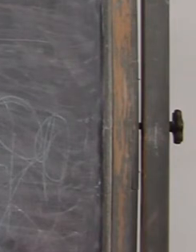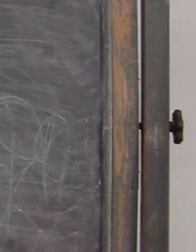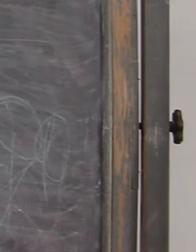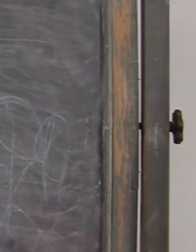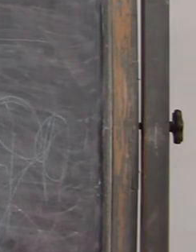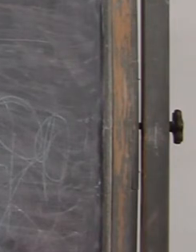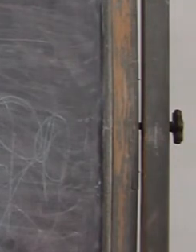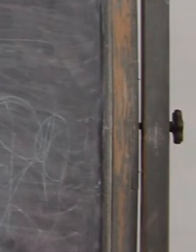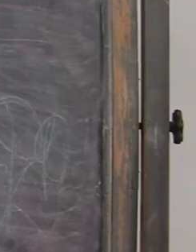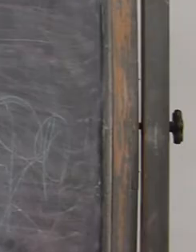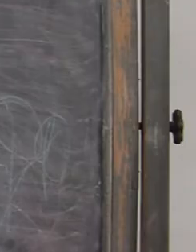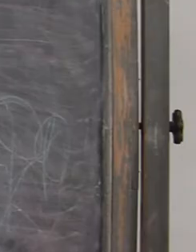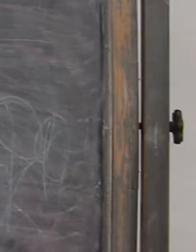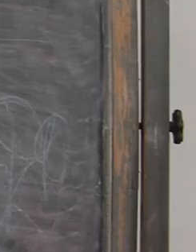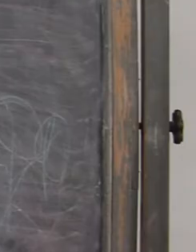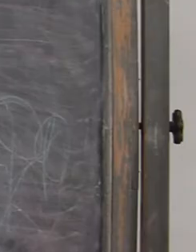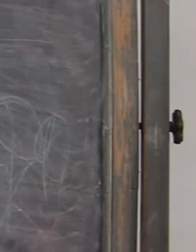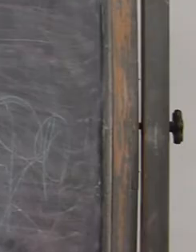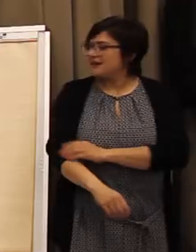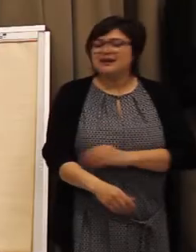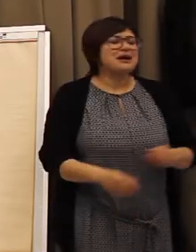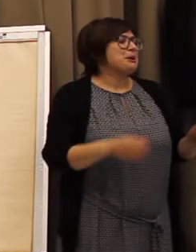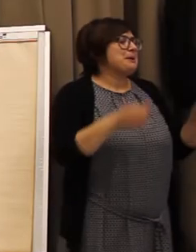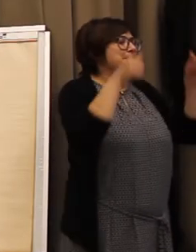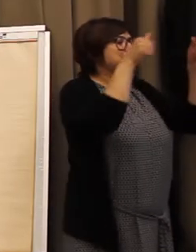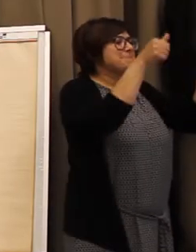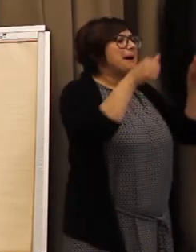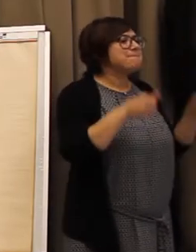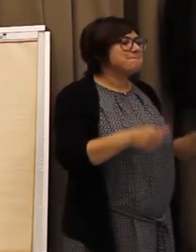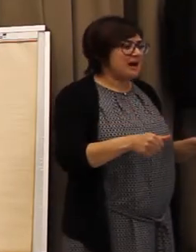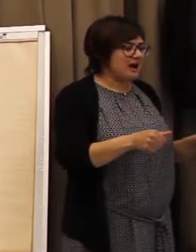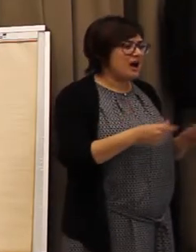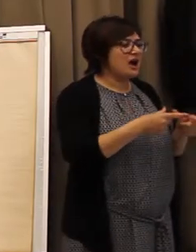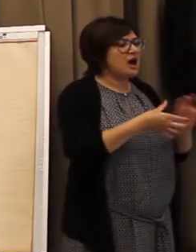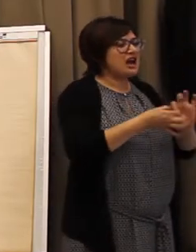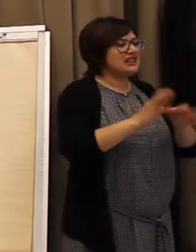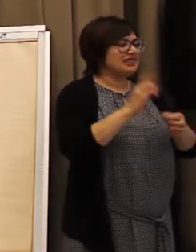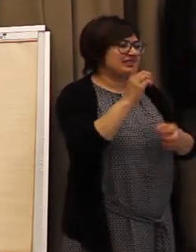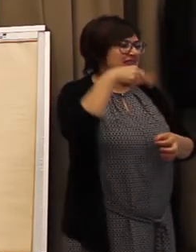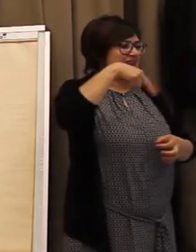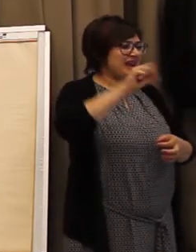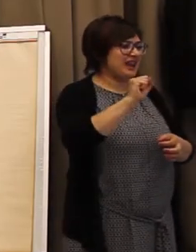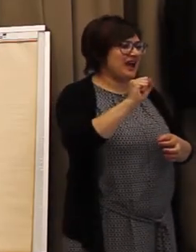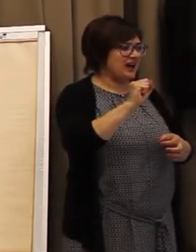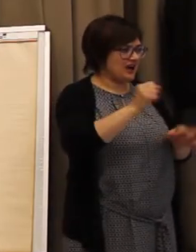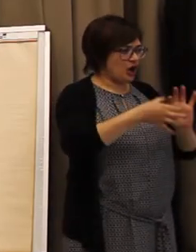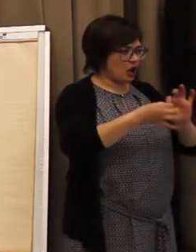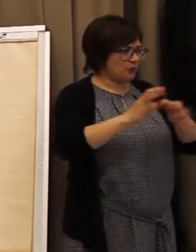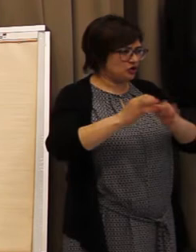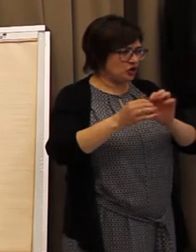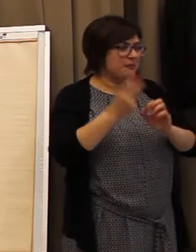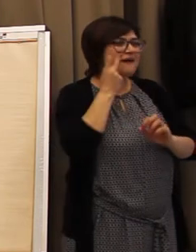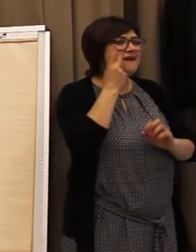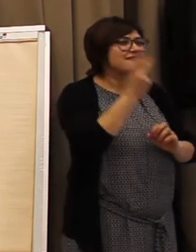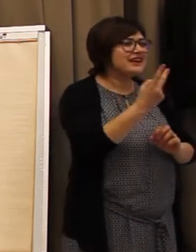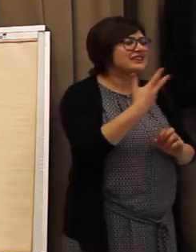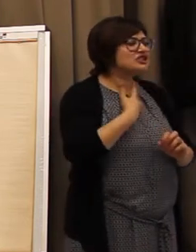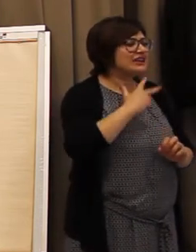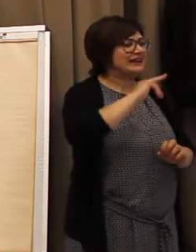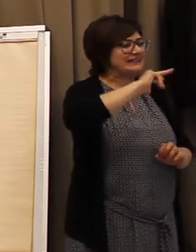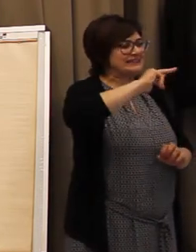di persone con sindrome di Down. Mappa del cromosoma, dove possiamo vedere la